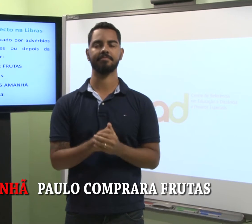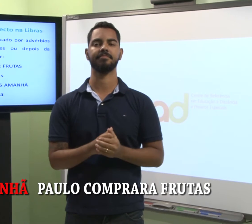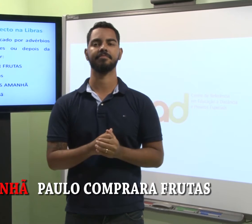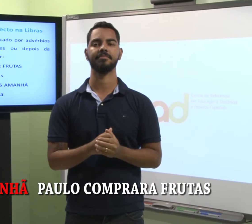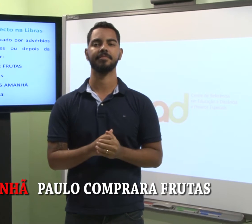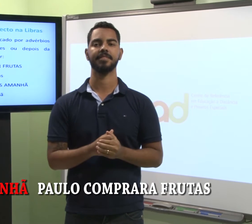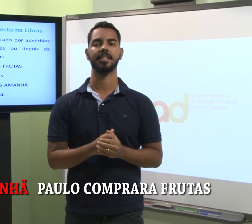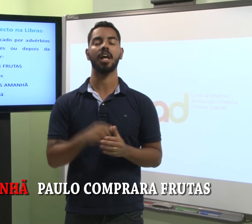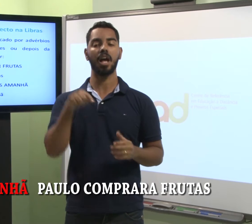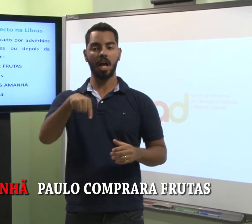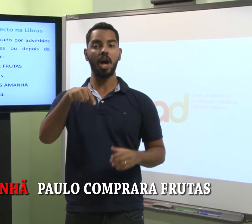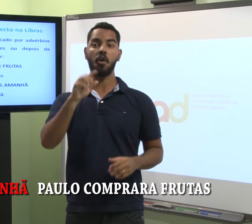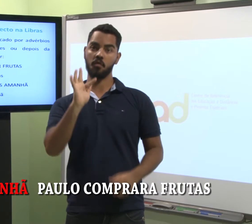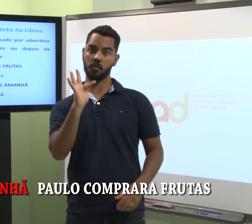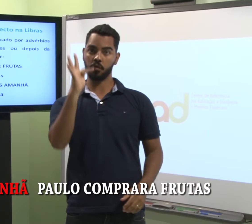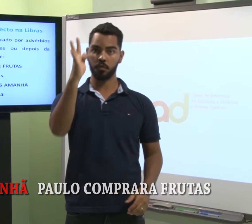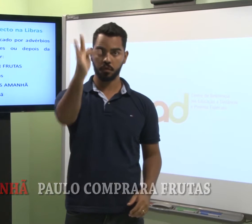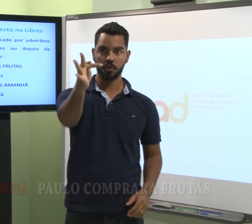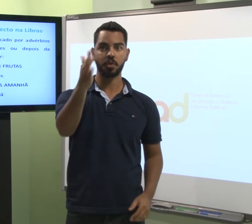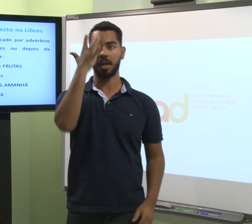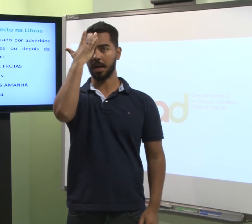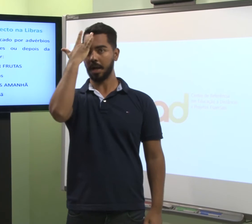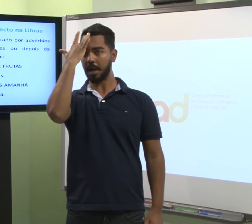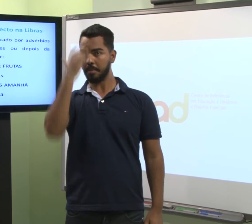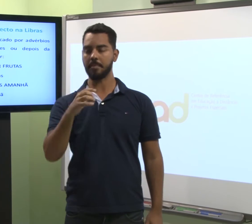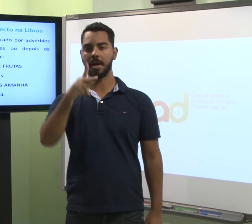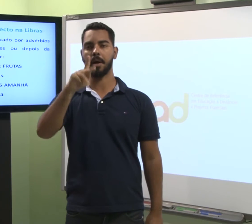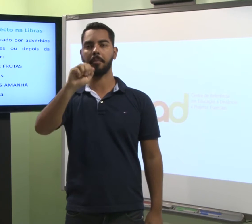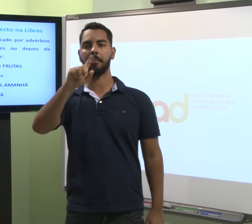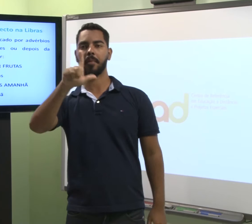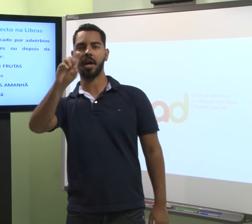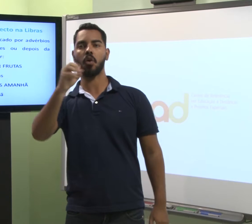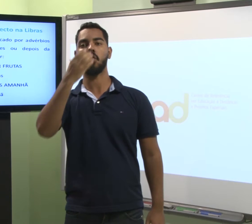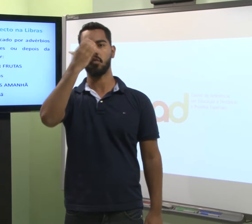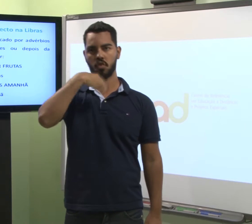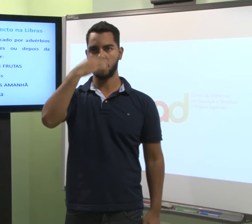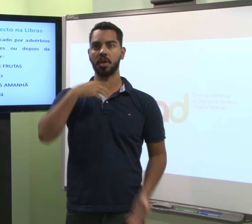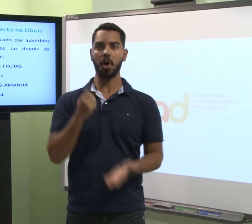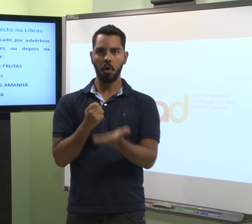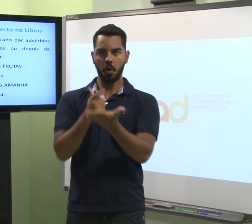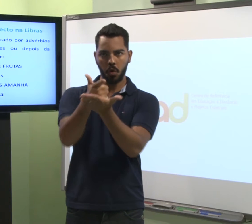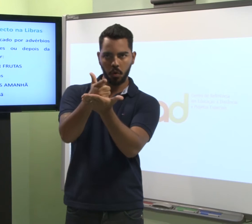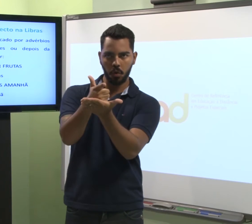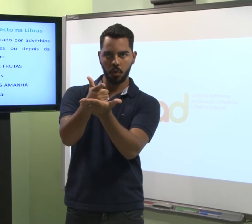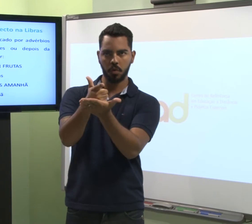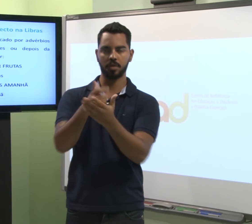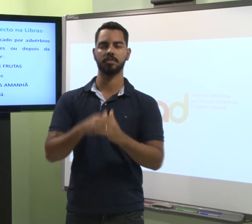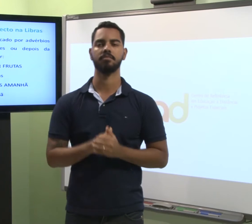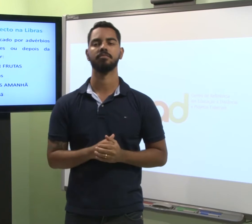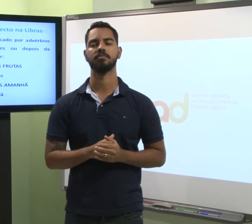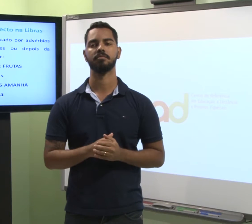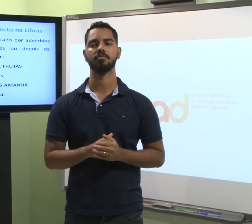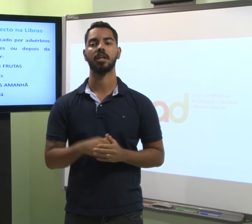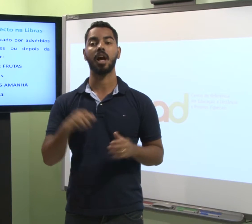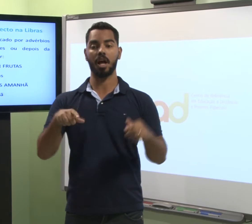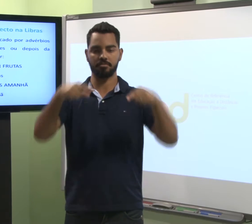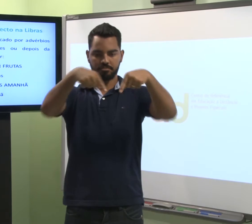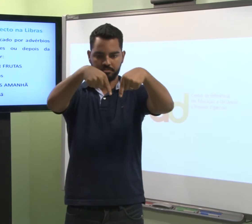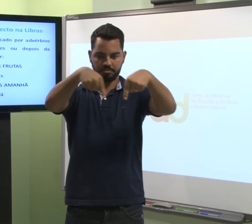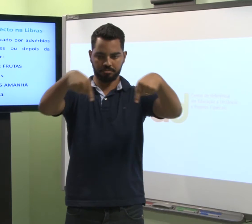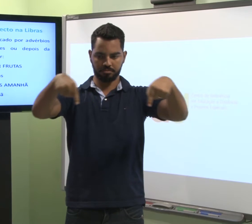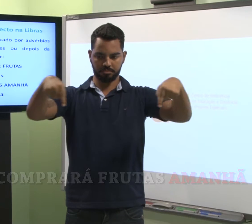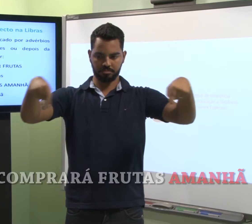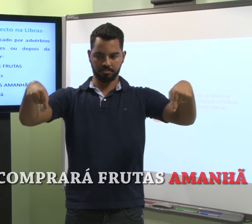futuro. Amanhã Paulo comprará frutas. O Paulo comprará frutas amanhã. Também